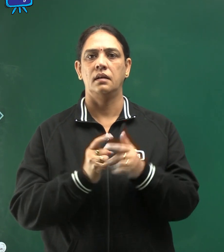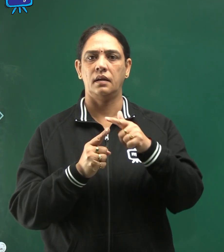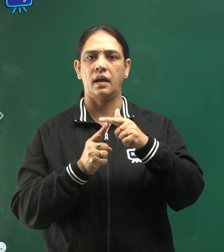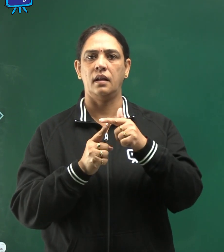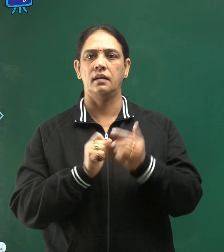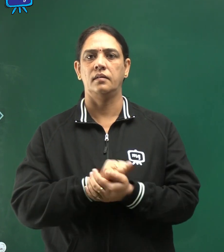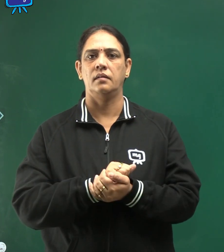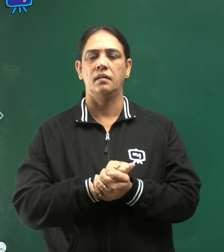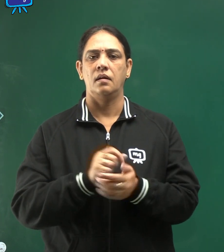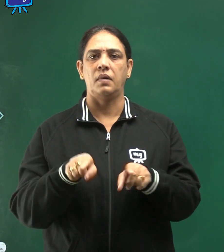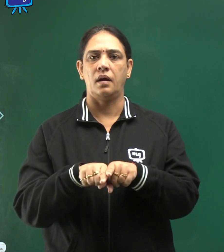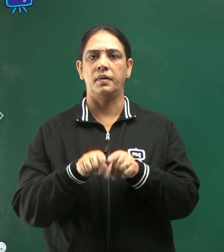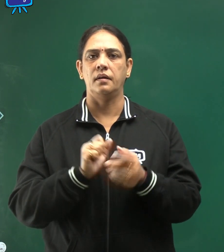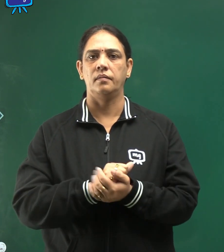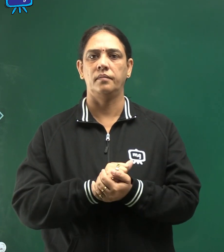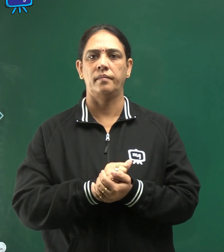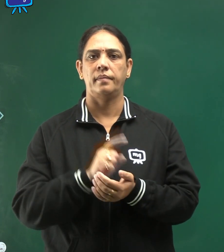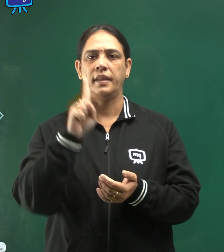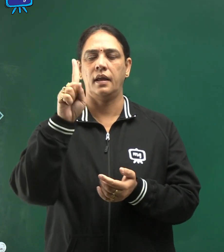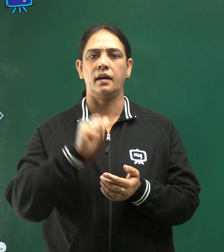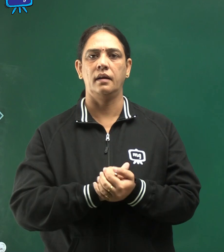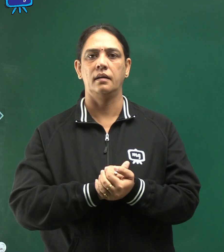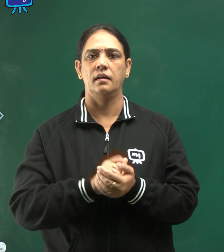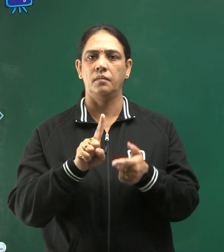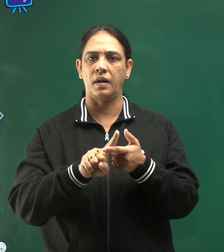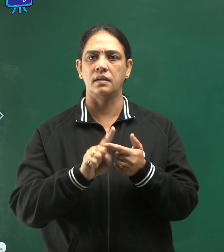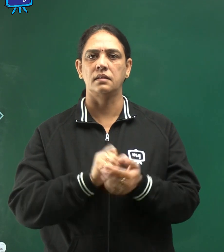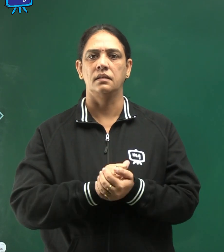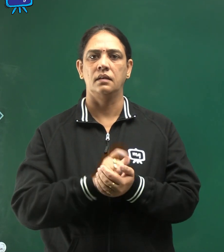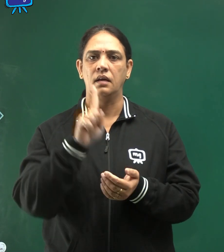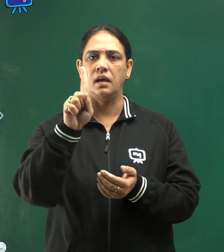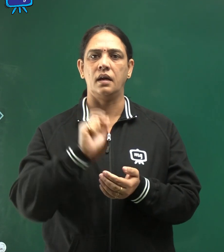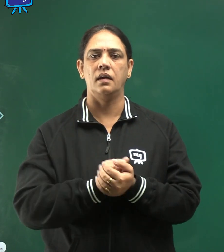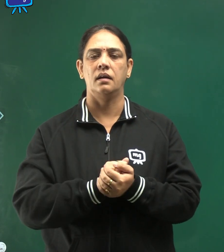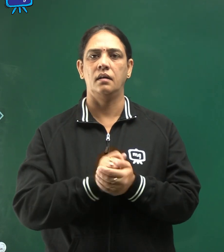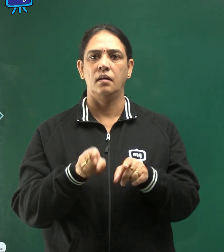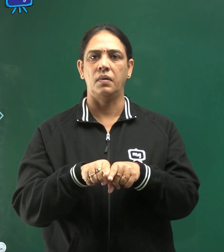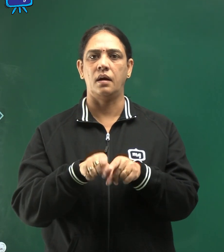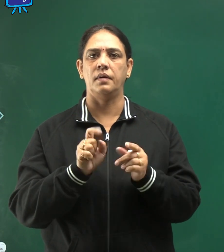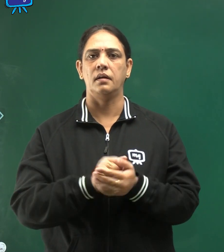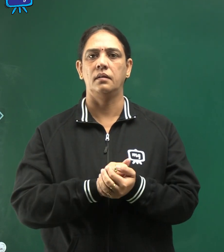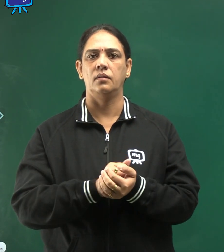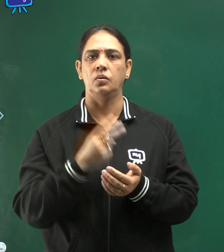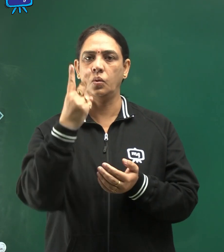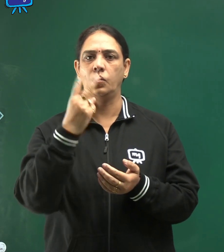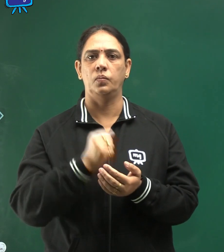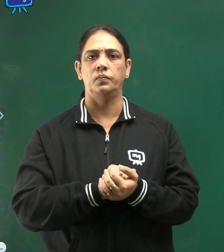पट बराबर 1 प्लस 1 बराबर